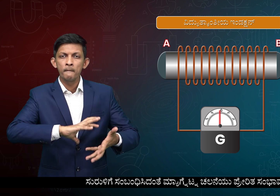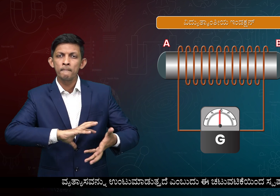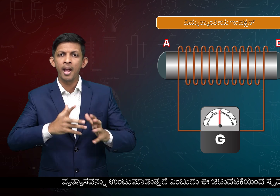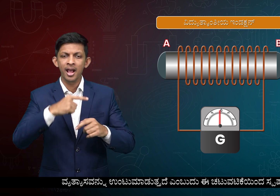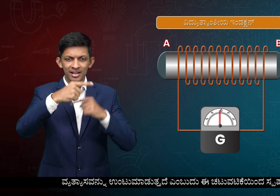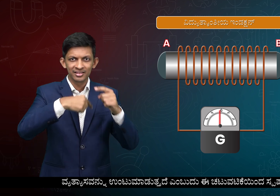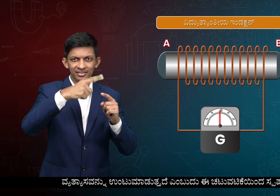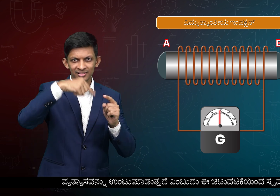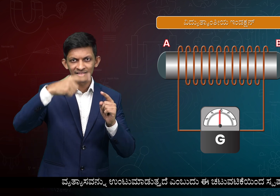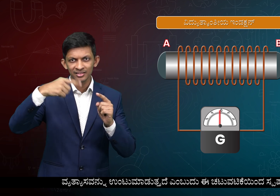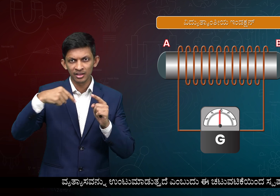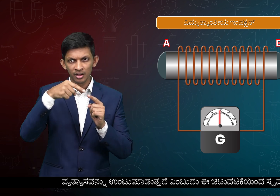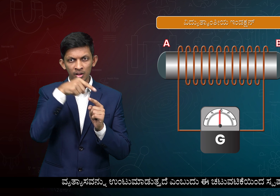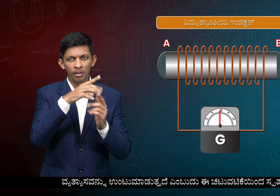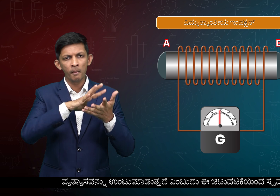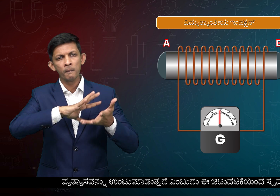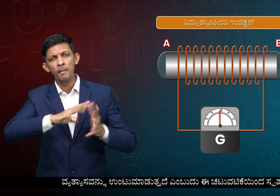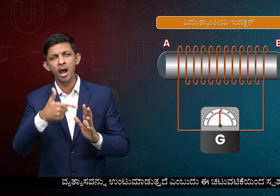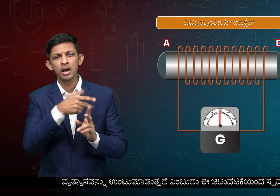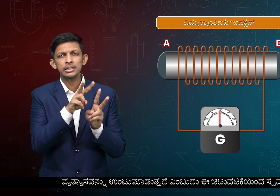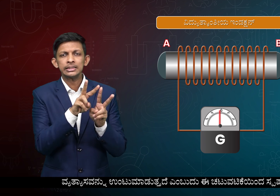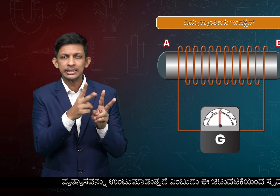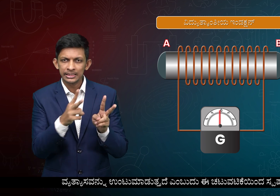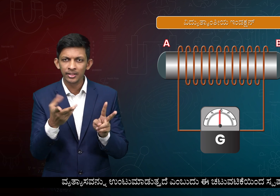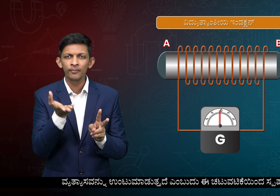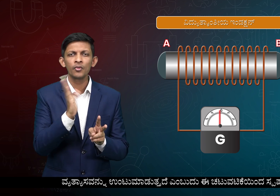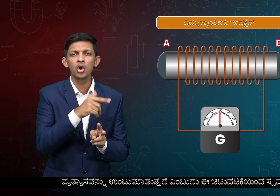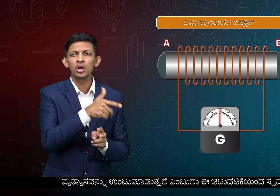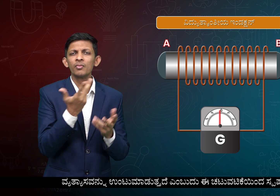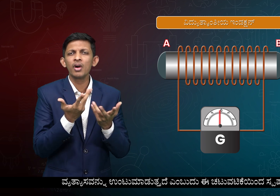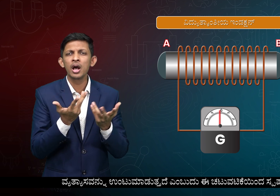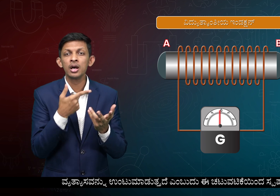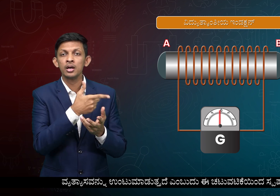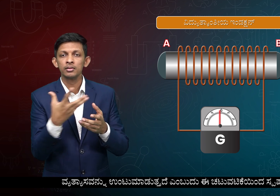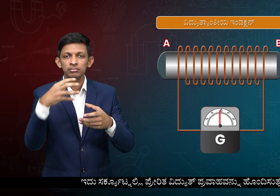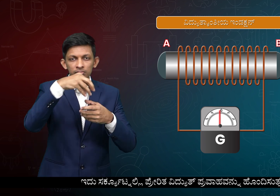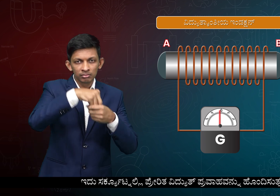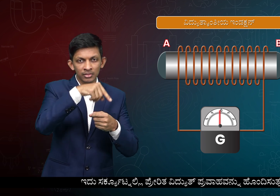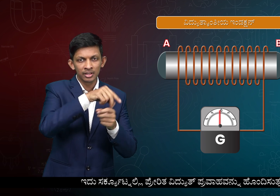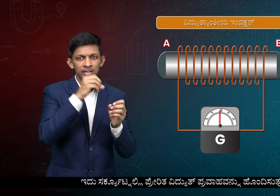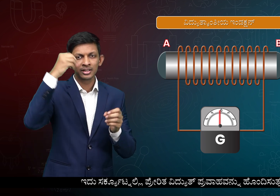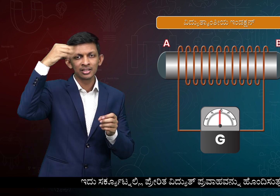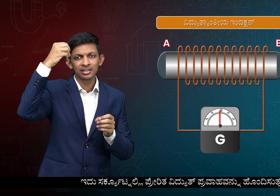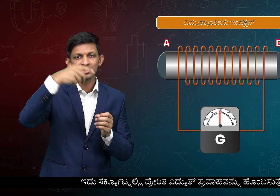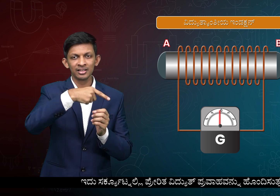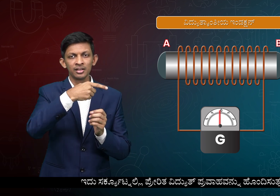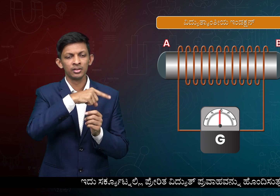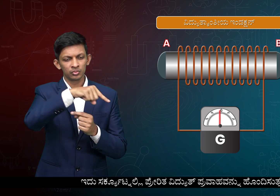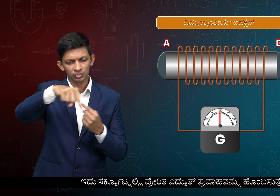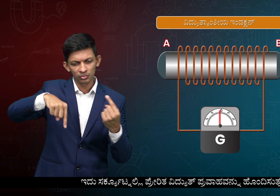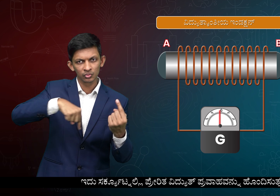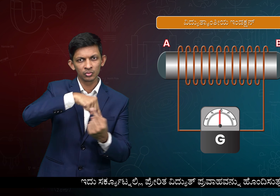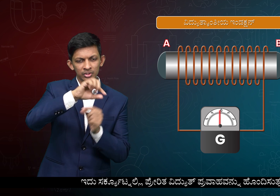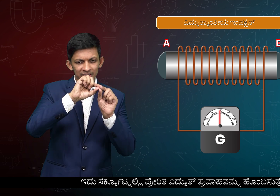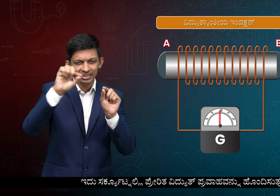ಸಂಭಾವ್ಯ ವ್ಯತ್ಯಾಸವನ್ನು ಉಂಟುಮಾಡುತ್ತದೆ ಎಂಬುದು ಈ ಚಟುವಟಿಕೆಯಿಂದ ಸ್ಪಷ್ಟವಾಗಿದೆ. ಇದು ಸರ್ಕ್ಯೂಟ್ನಲ್ಲಿ